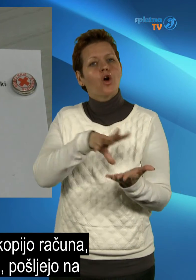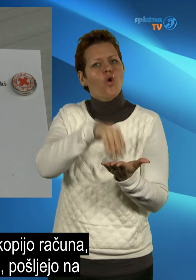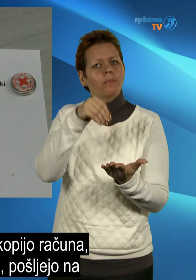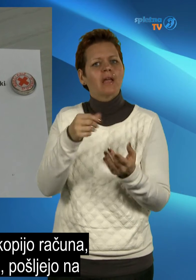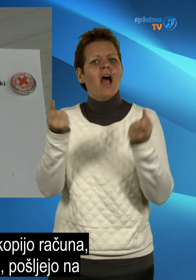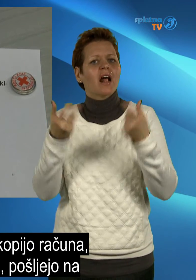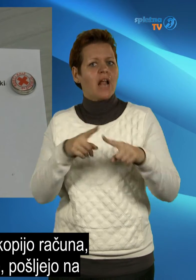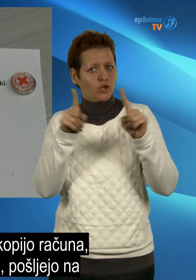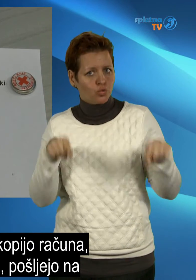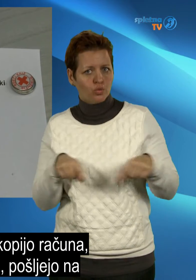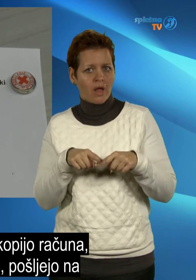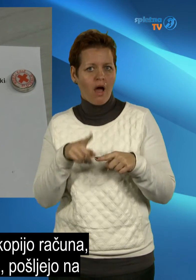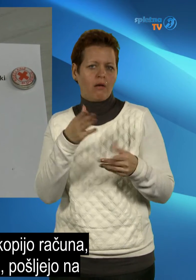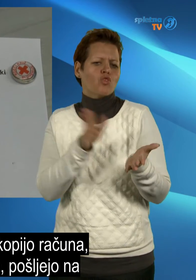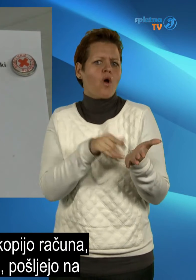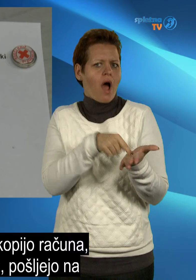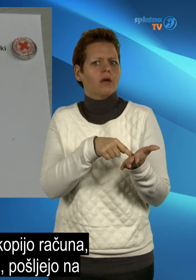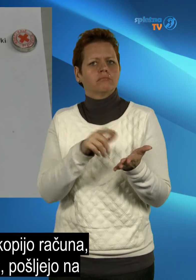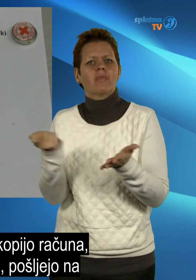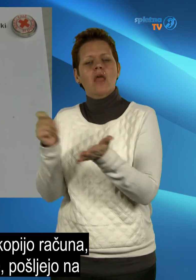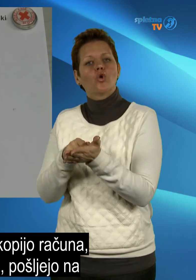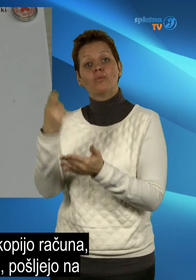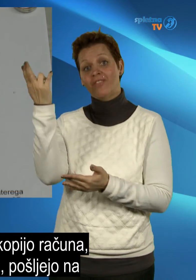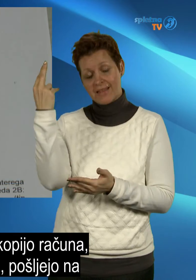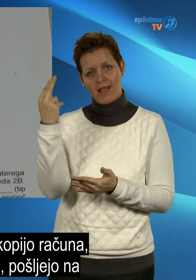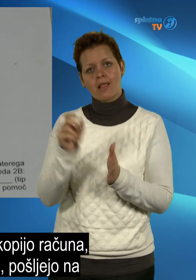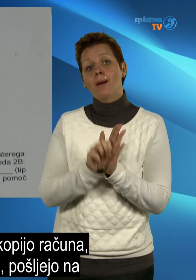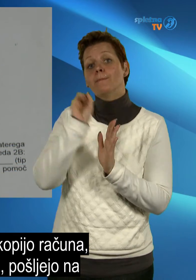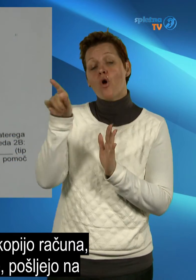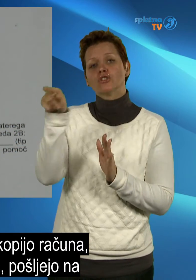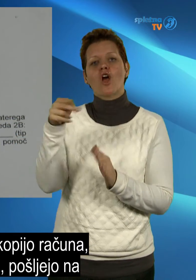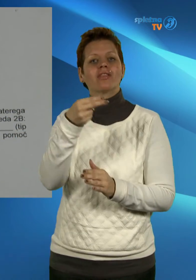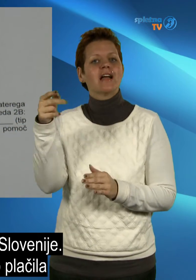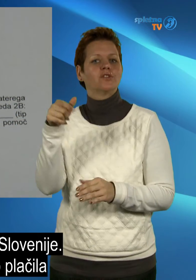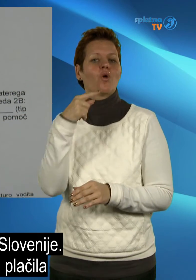dokazuje nakup vinjete, pošljajo na naslov Rdečega križa Slovenije.